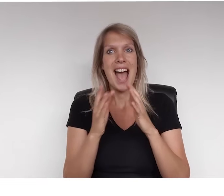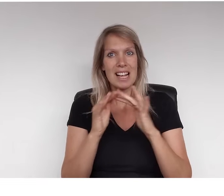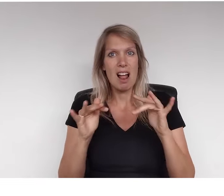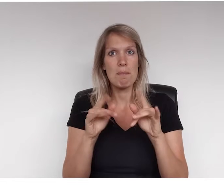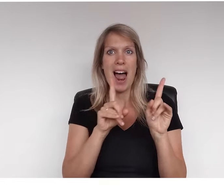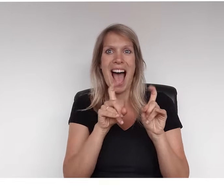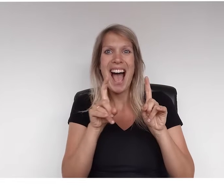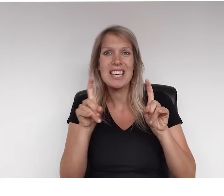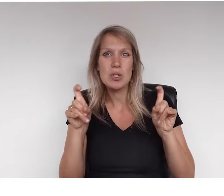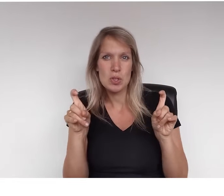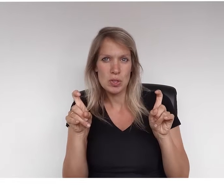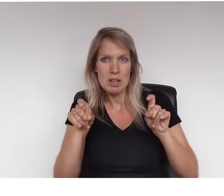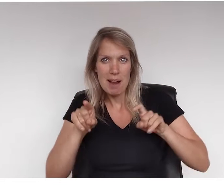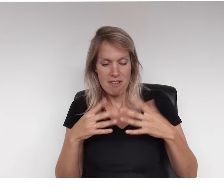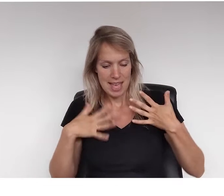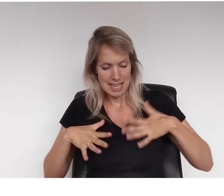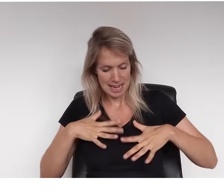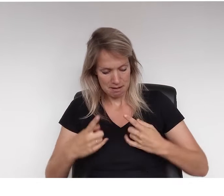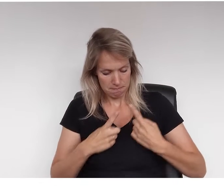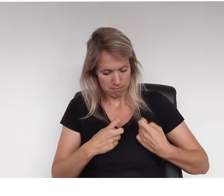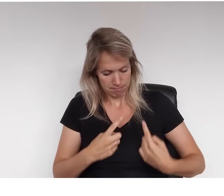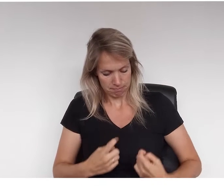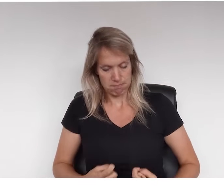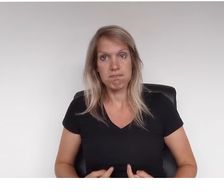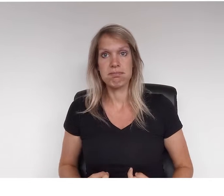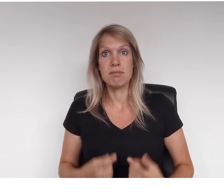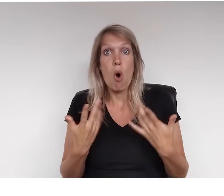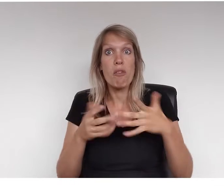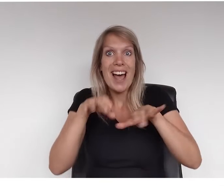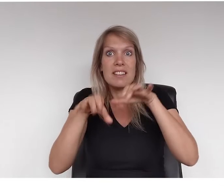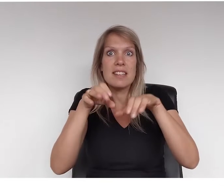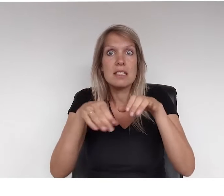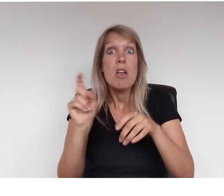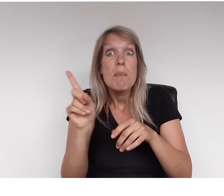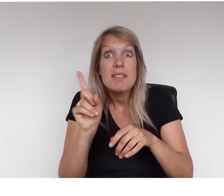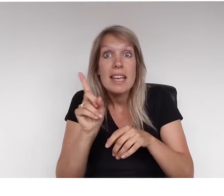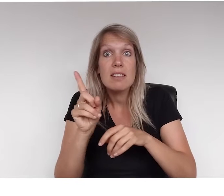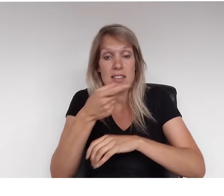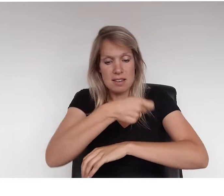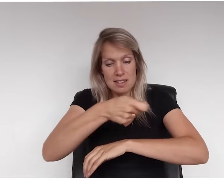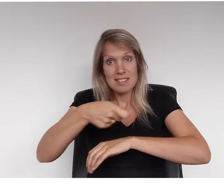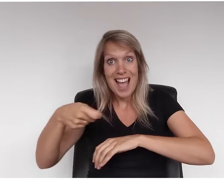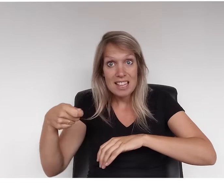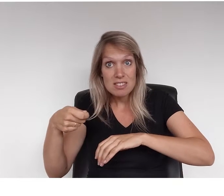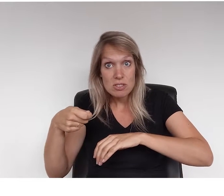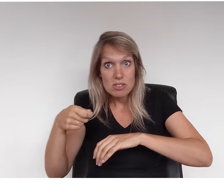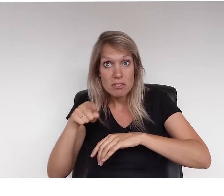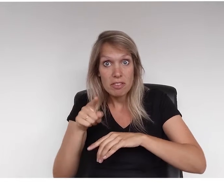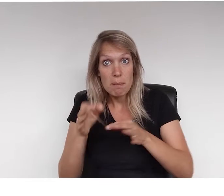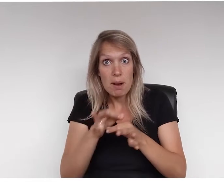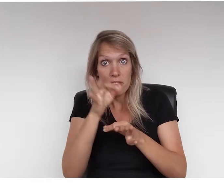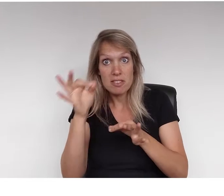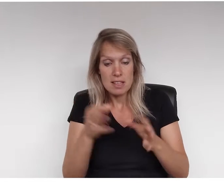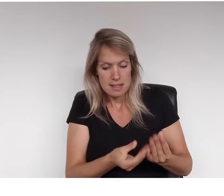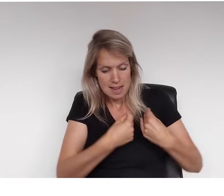aan en die blijven zo aan je kleding vastzitten. Of aan een dier. En dan neem je de zaadjes van de plant mee ergens anders en